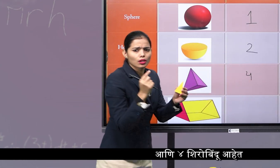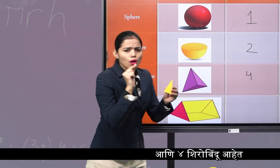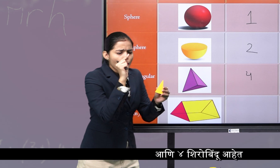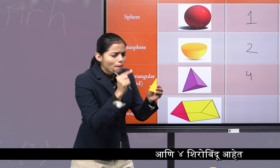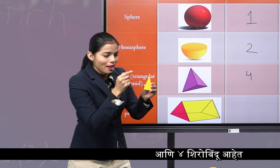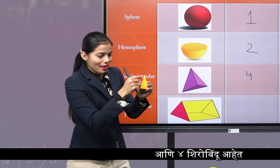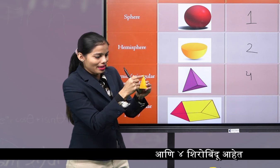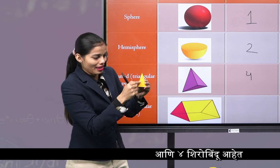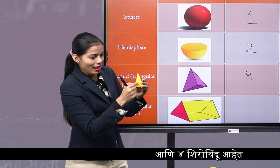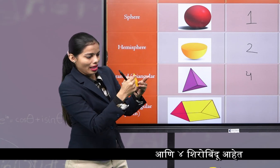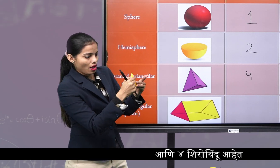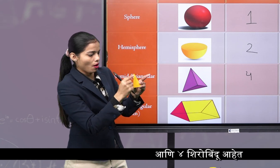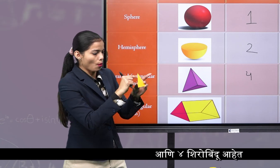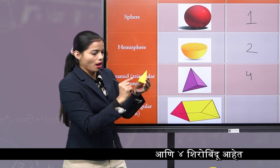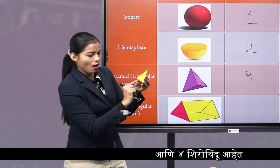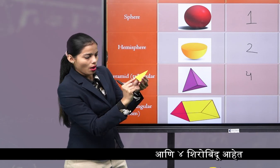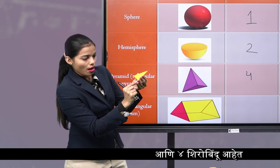आणि 4 शिरोबिंदू आहेत.